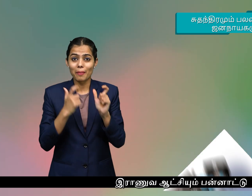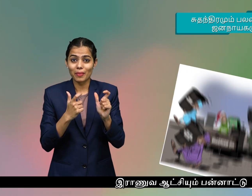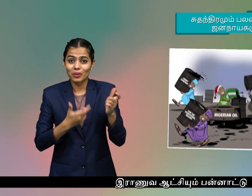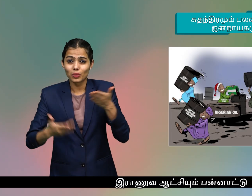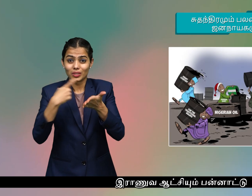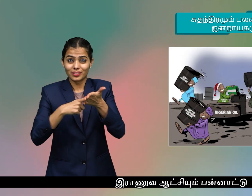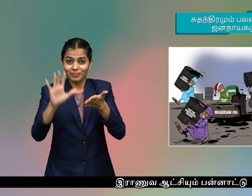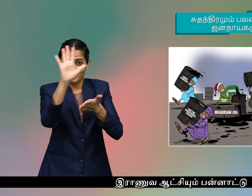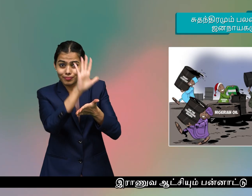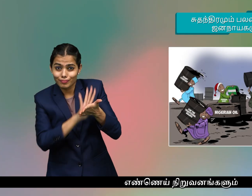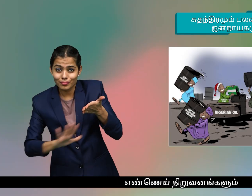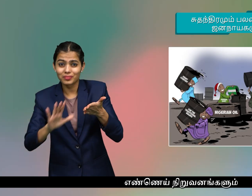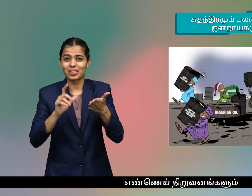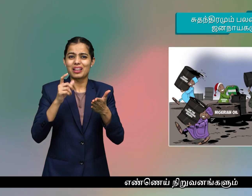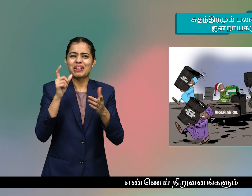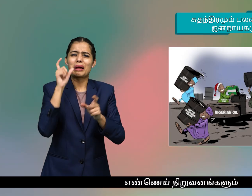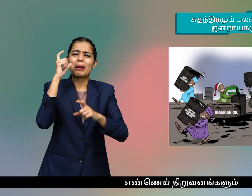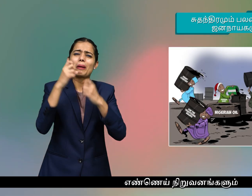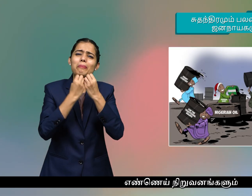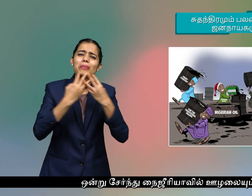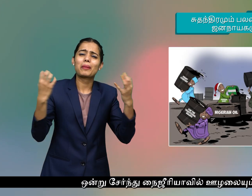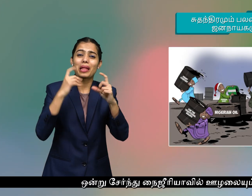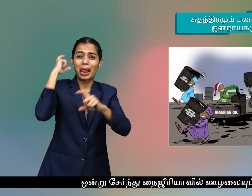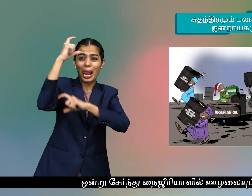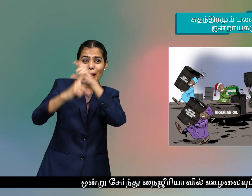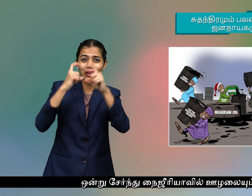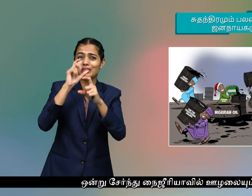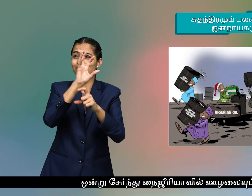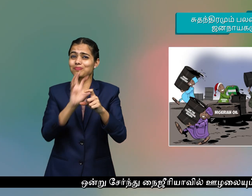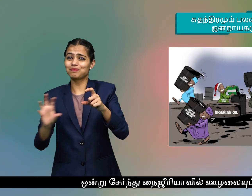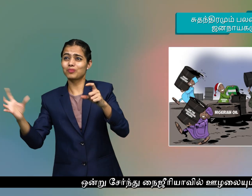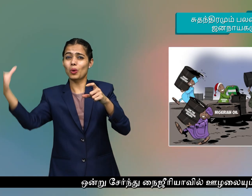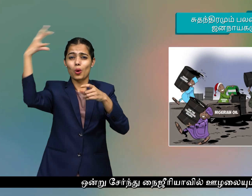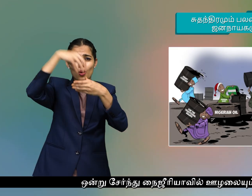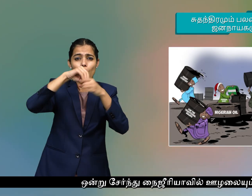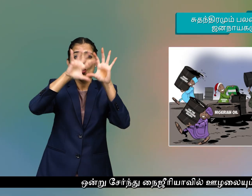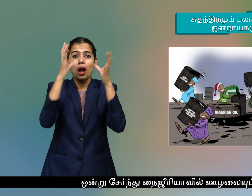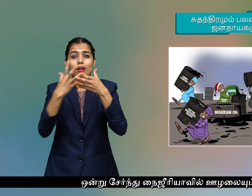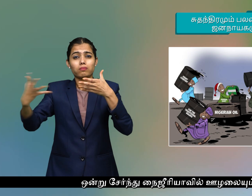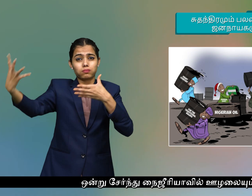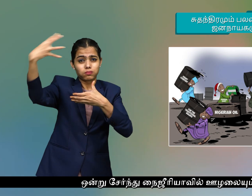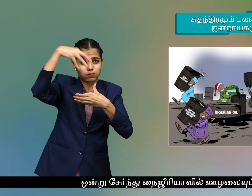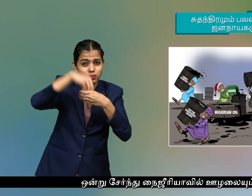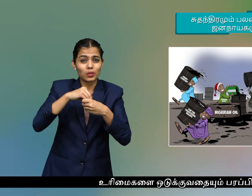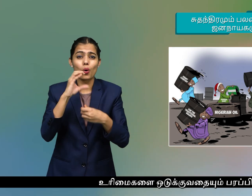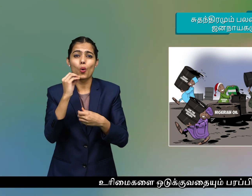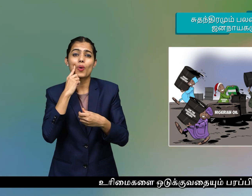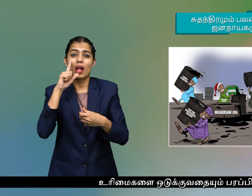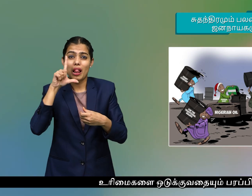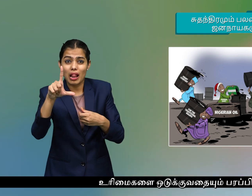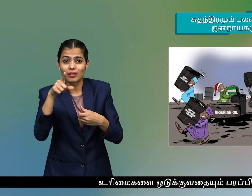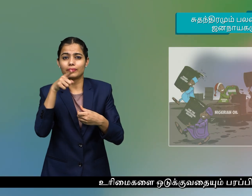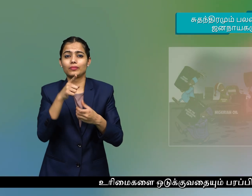இராணுவ ஆட்சியும் பன்னாட்டு எண்ணெய் நிறுவனங்களும் ஒன்று சேர்ந்து நைஜீரியாவில் ஊழலையும் மனித